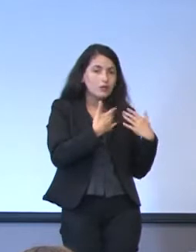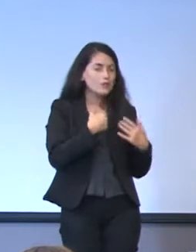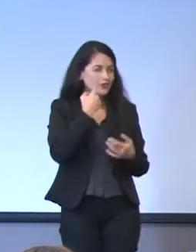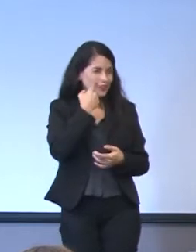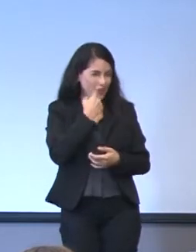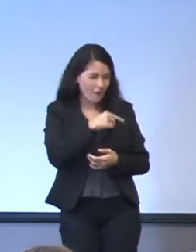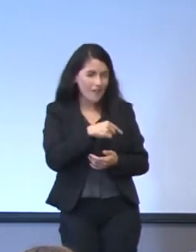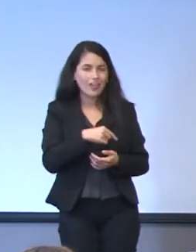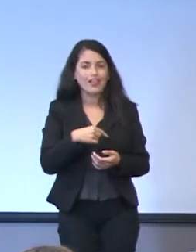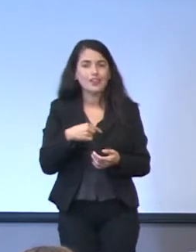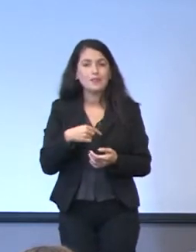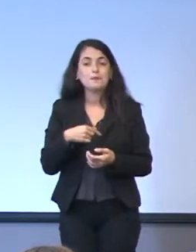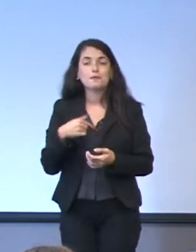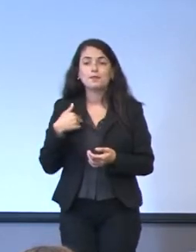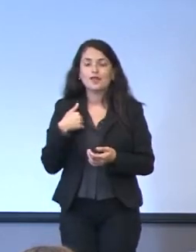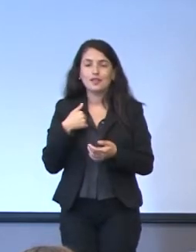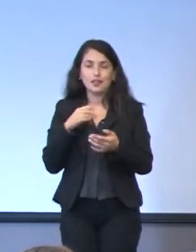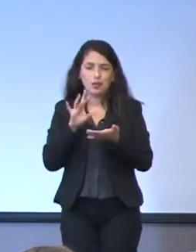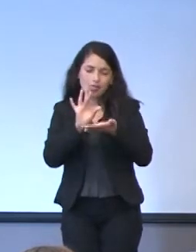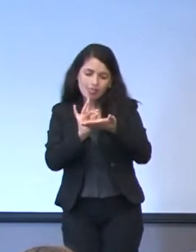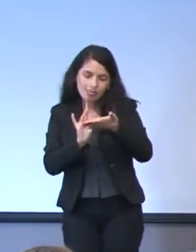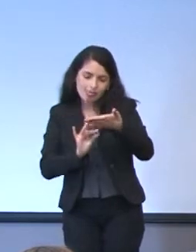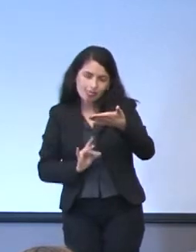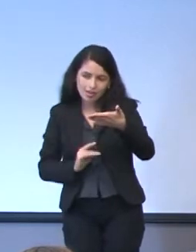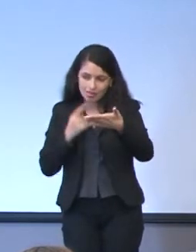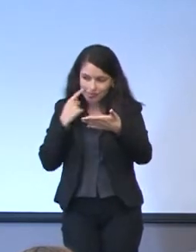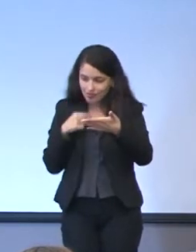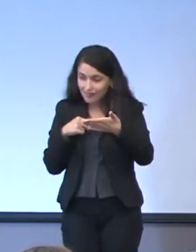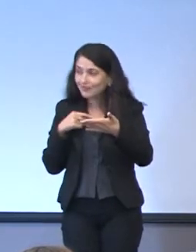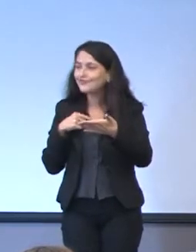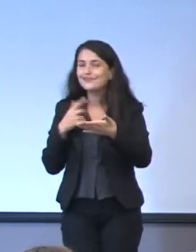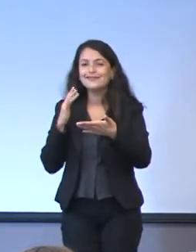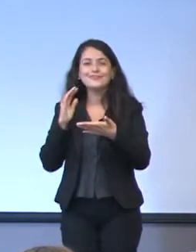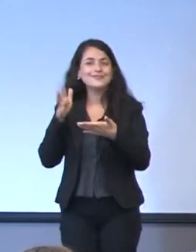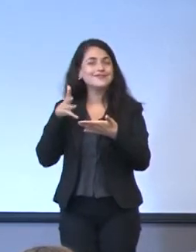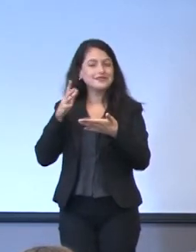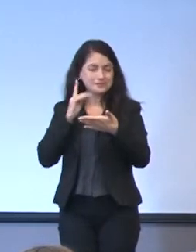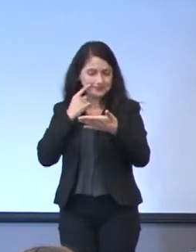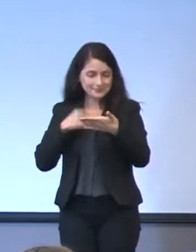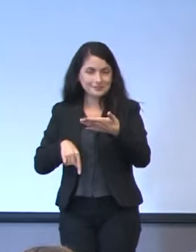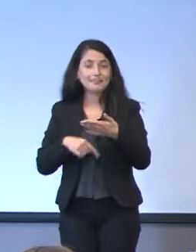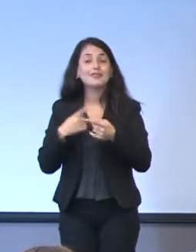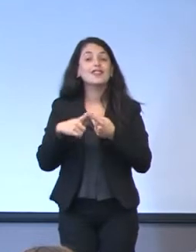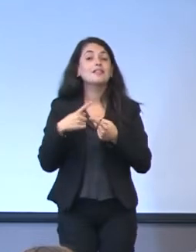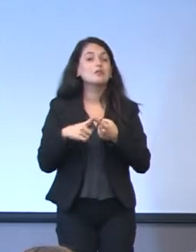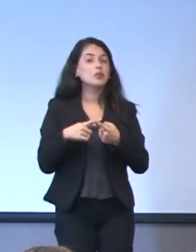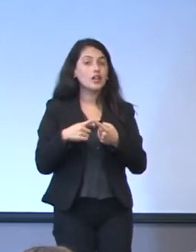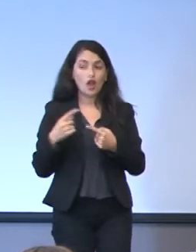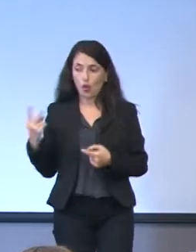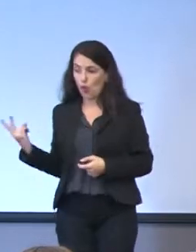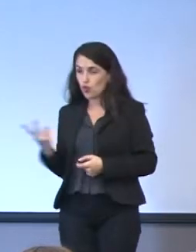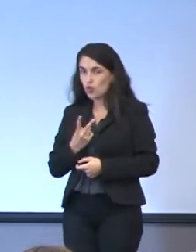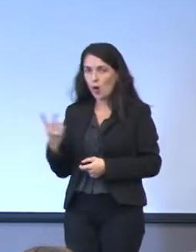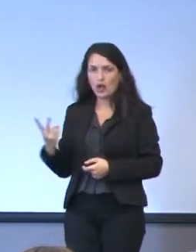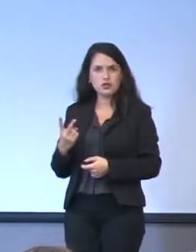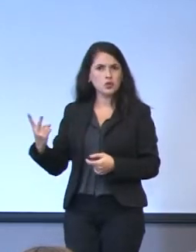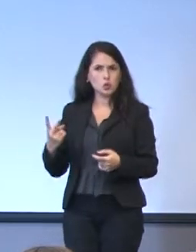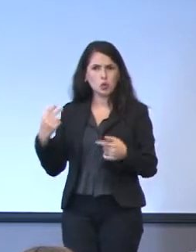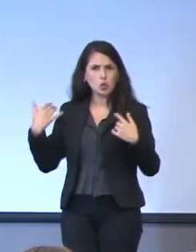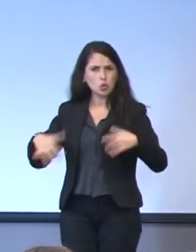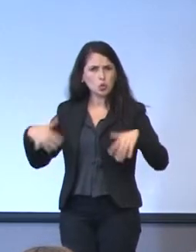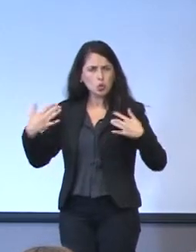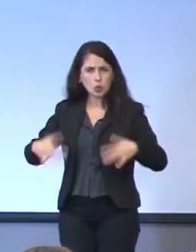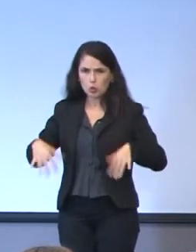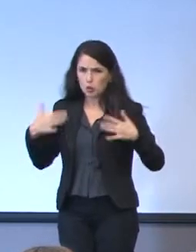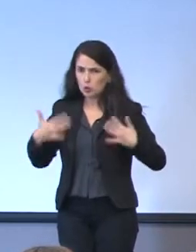colei descaradamente de vocês, porque eles são muito feras. Então, assim, lendo